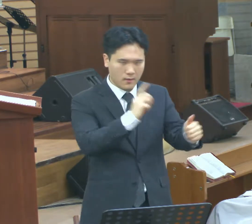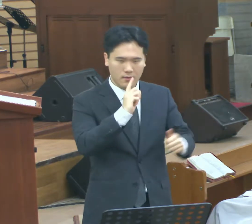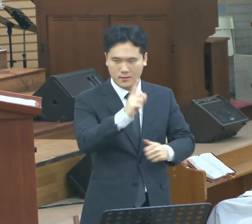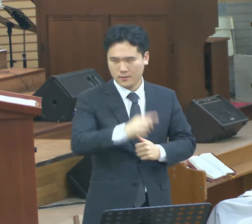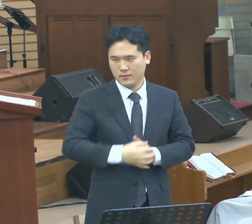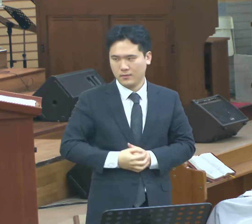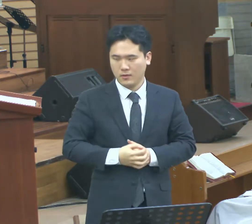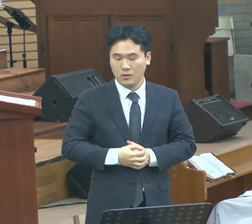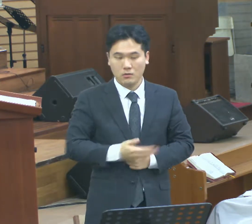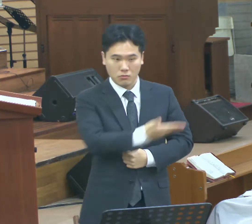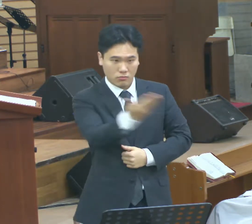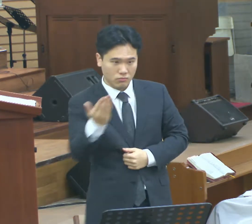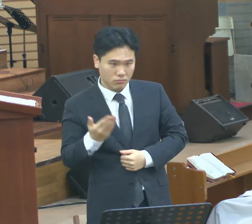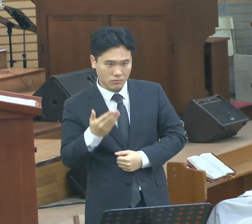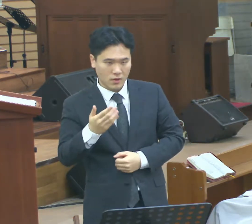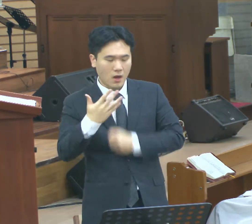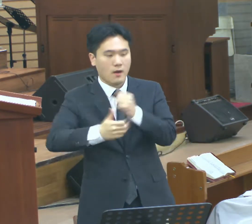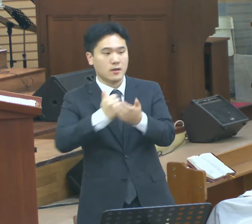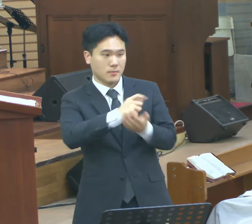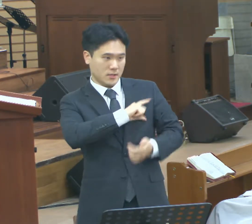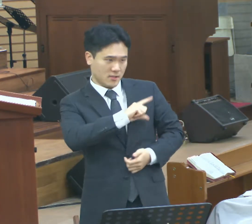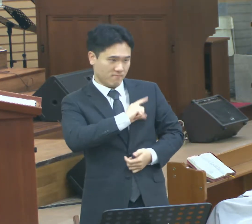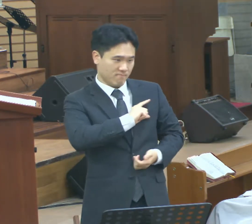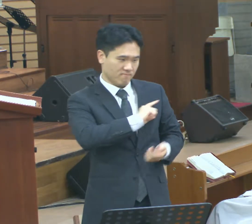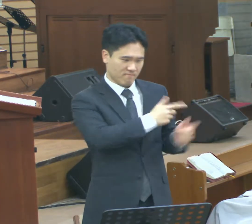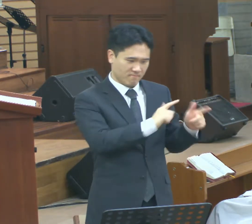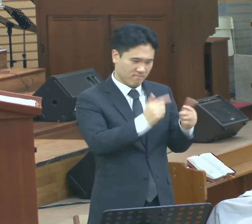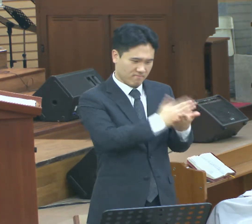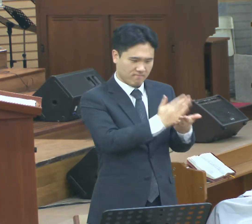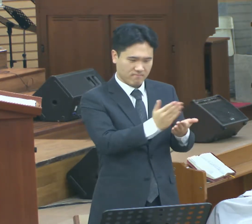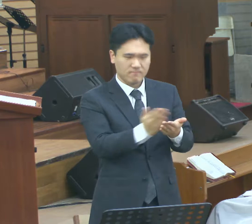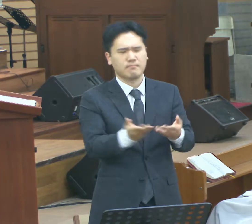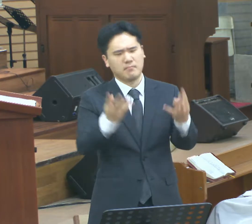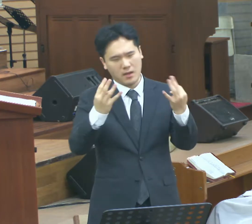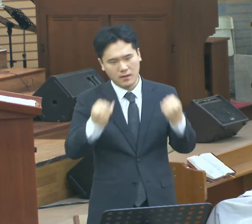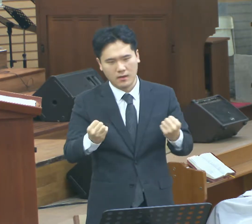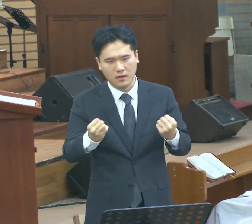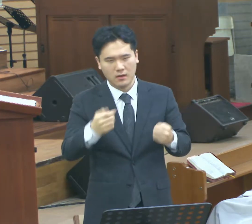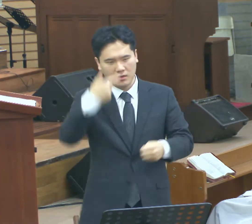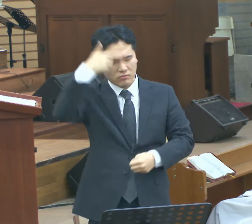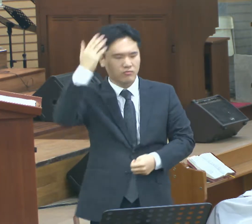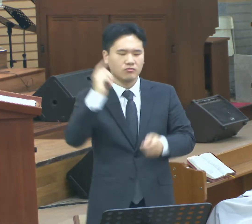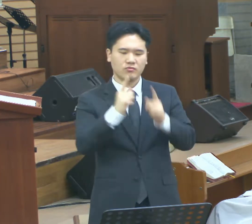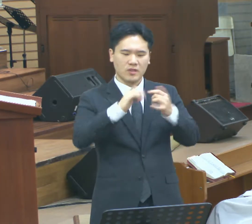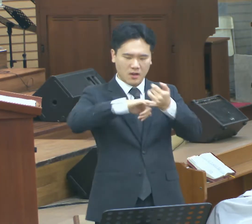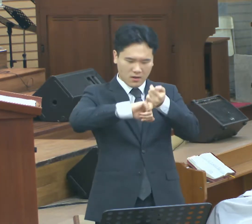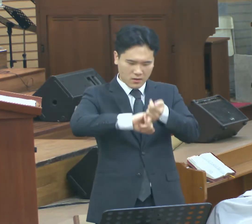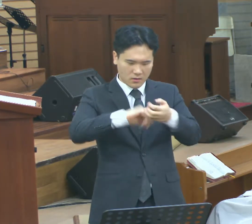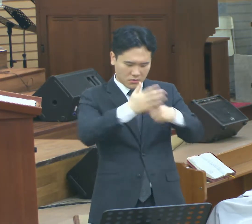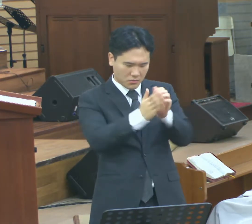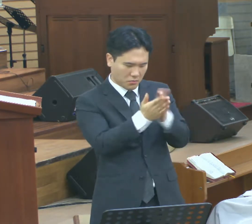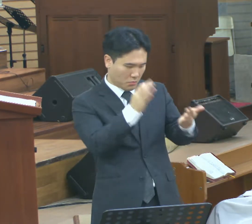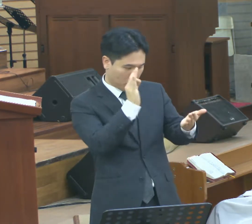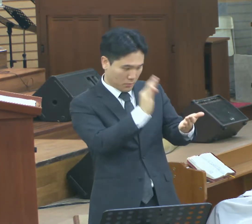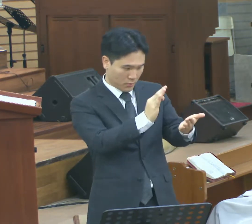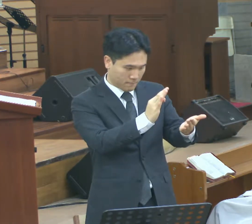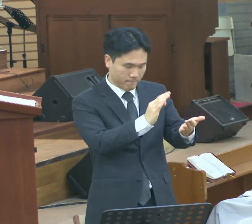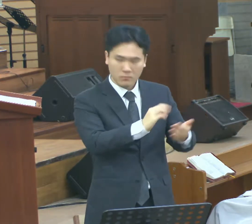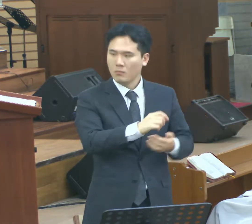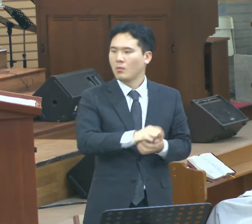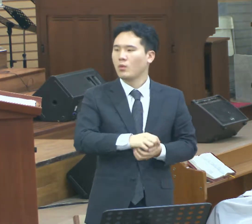여러분, 하나님의 이름이 참 많은데요, 구약에 보면은 여호와, 임마누엘, 평강의 하나님, 전능한